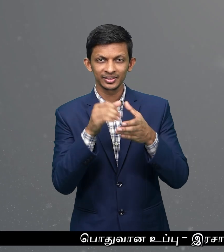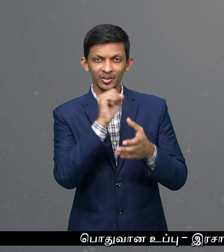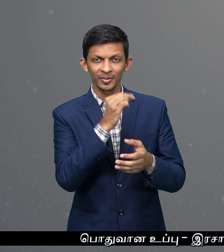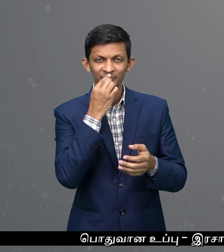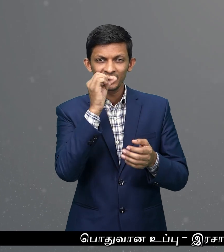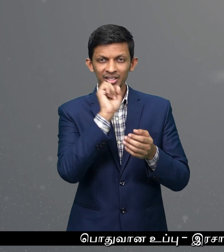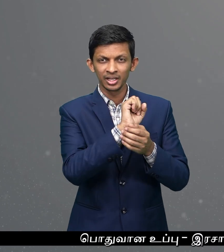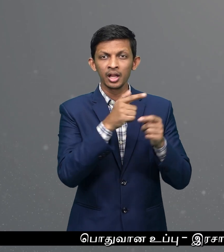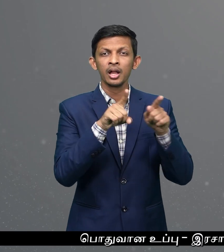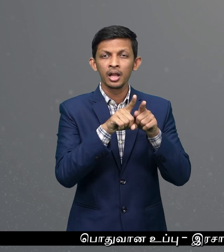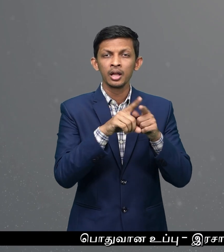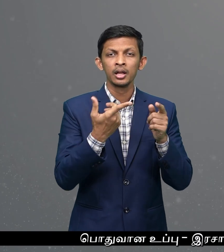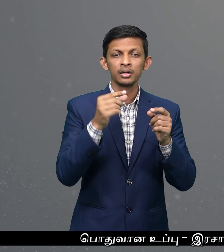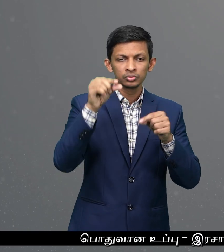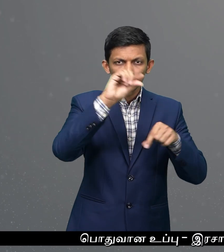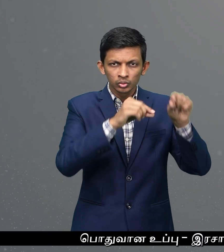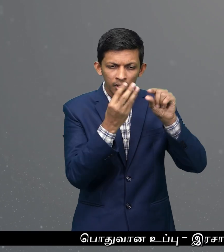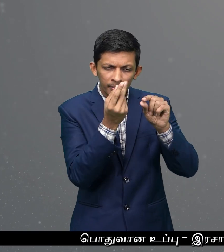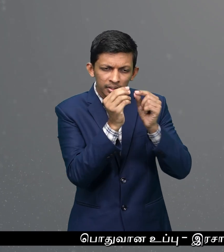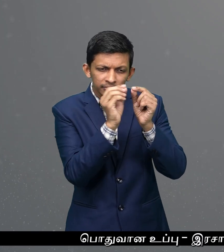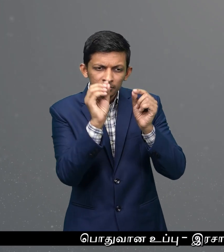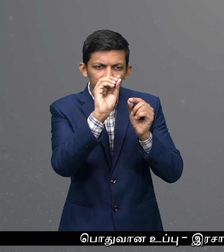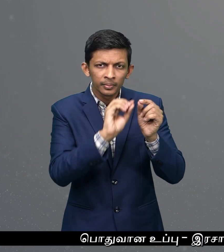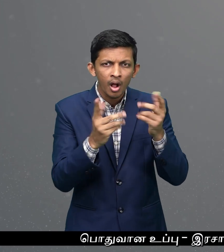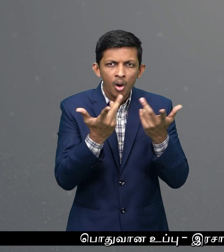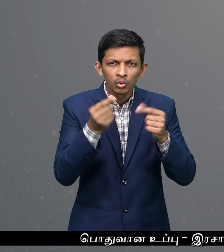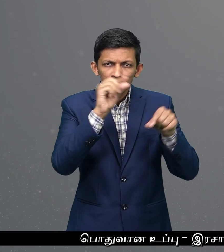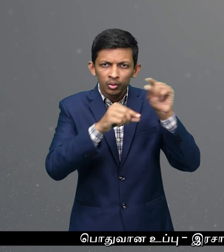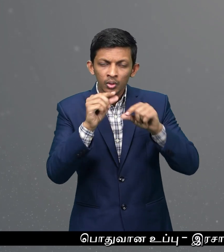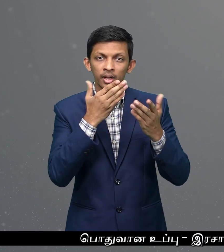பொதுவான உப்பு இரசாயனத்திற்கான ஒரு மூலப்பொருள்.